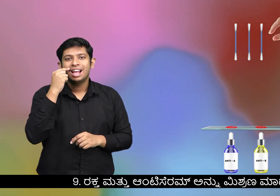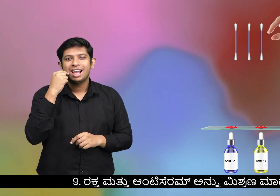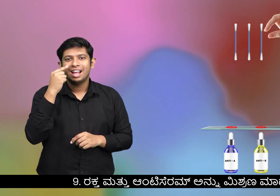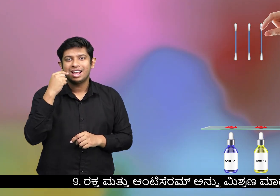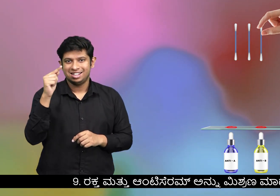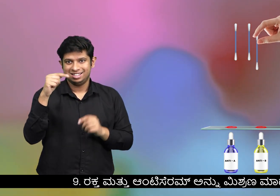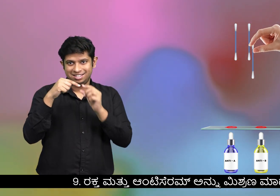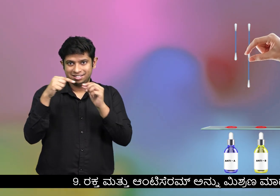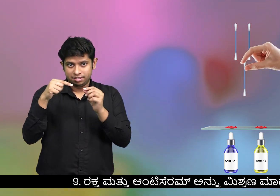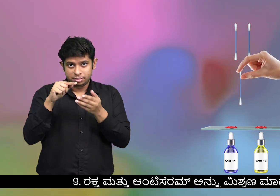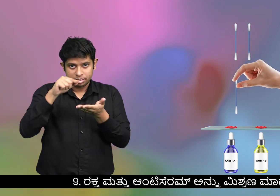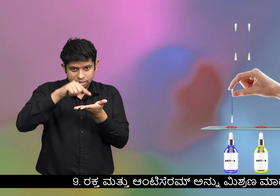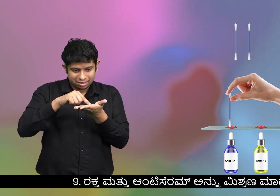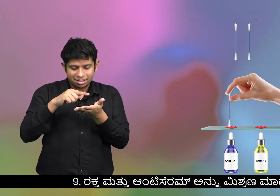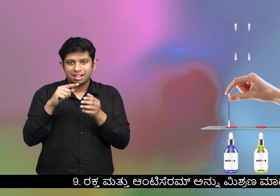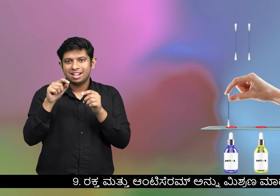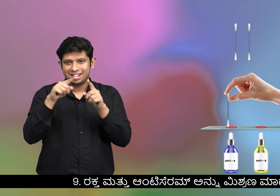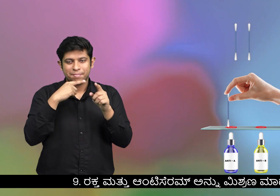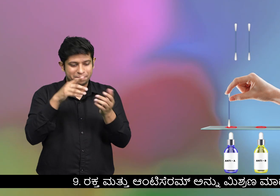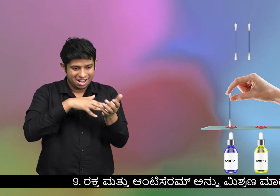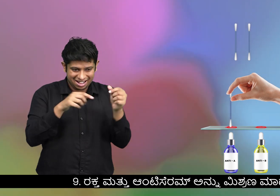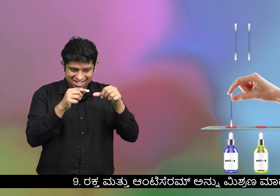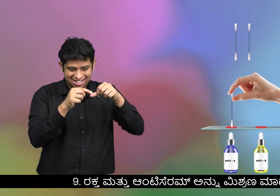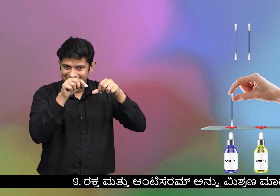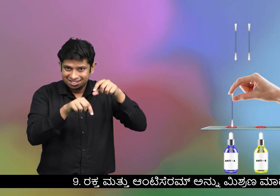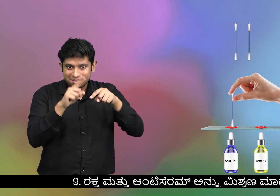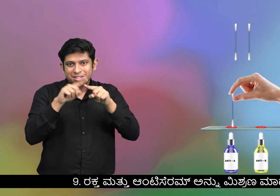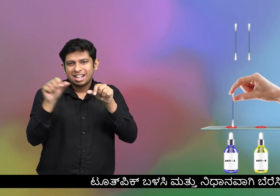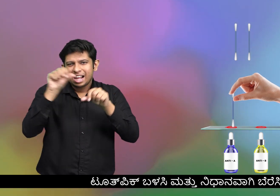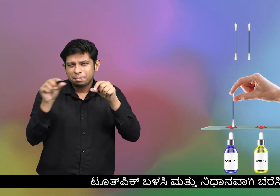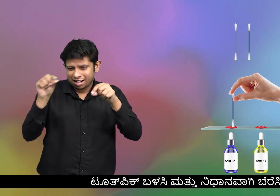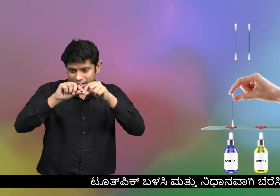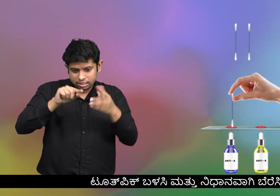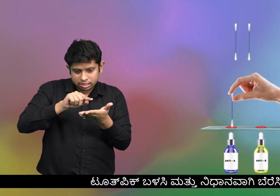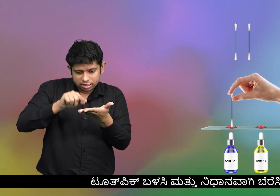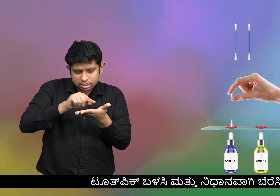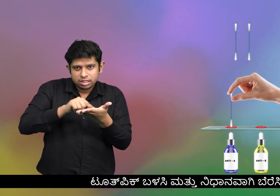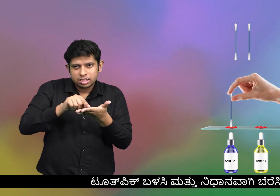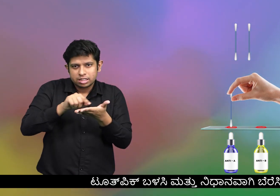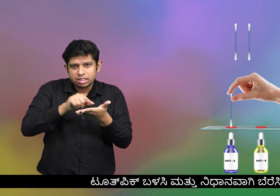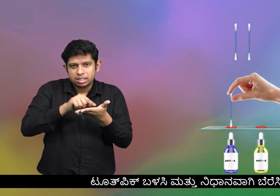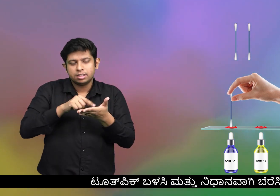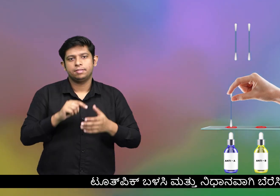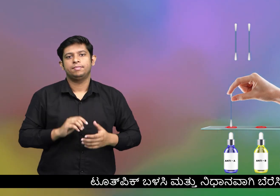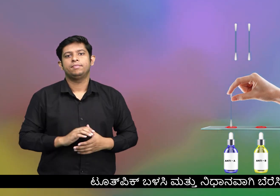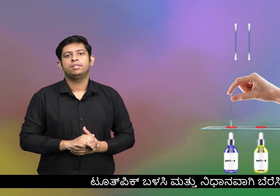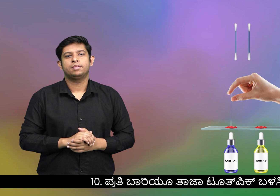9. ರಕ್ತ ಮತ್ತು ಆಂಟಿ ಸೆರಮ್ ಅನ್ನು ಮಿಶ್ರಣ ಮಾಡಲು ಟೂತ್ ಪಿಕ್ ಬಳಸಿ ಮತ್ತು ನಿಧಾನವಾಗಿ ಬೆರೆಸಿ.